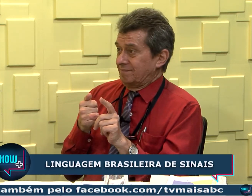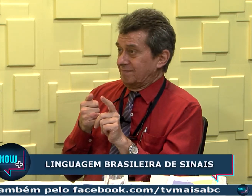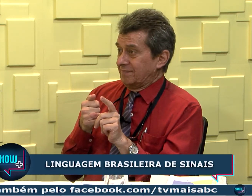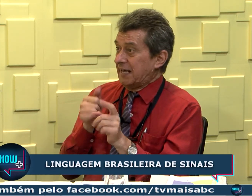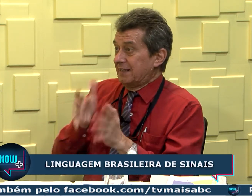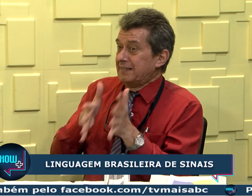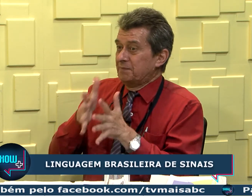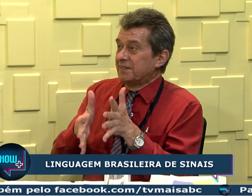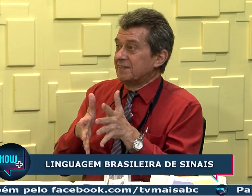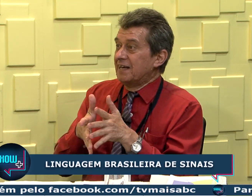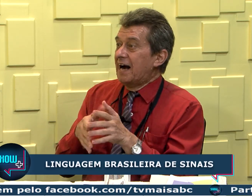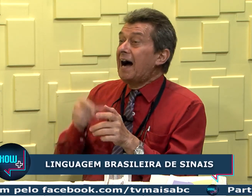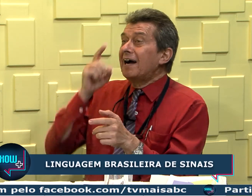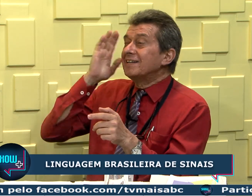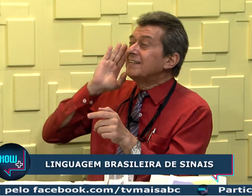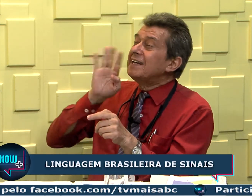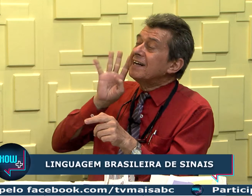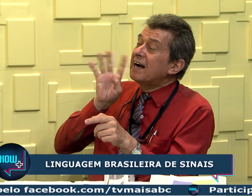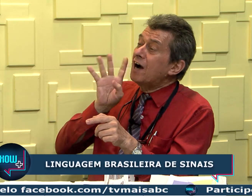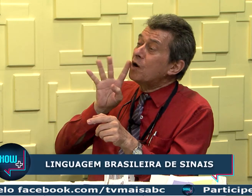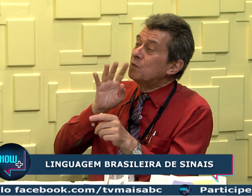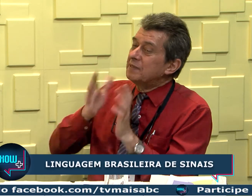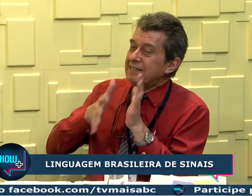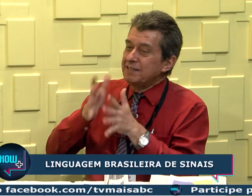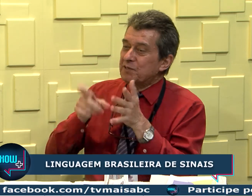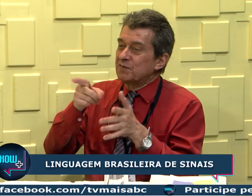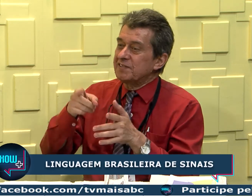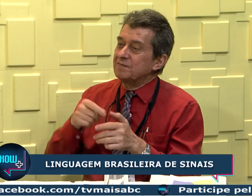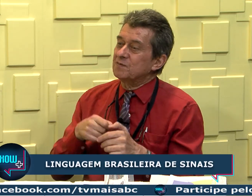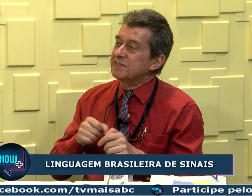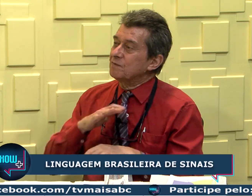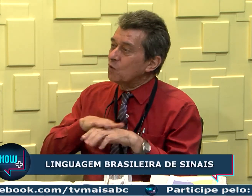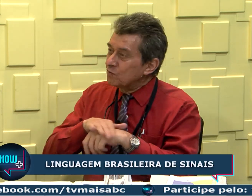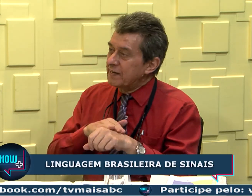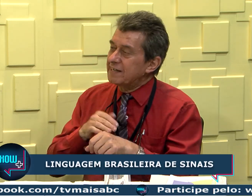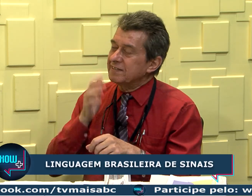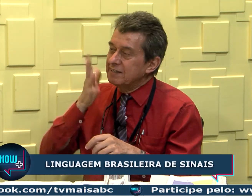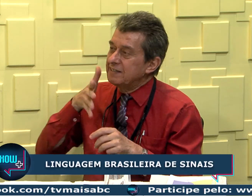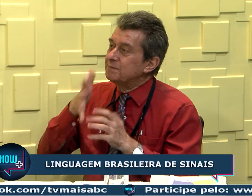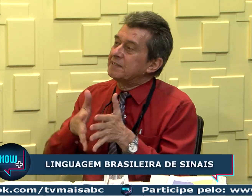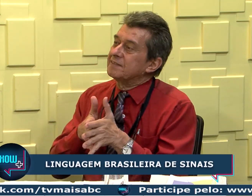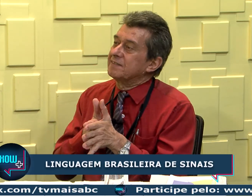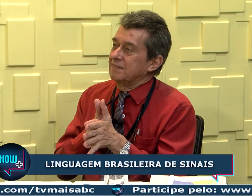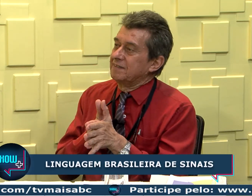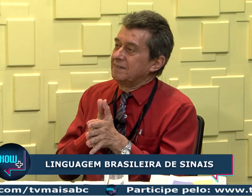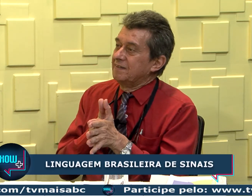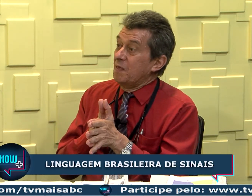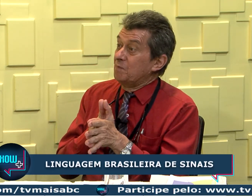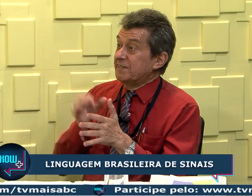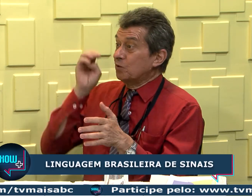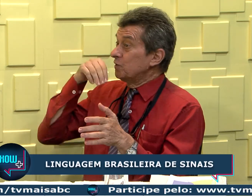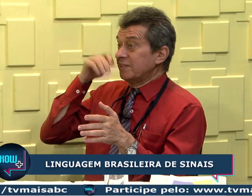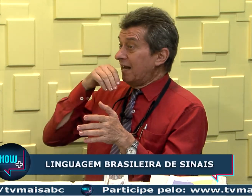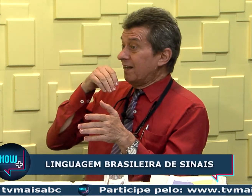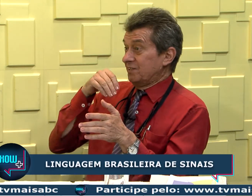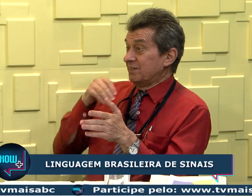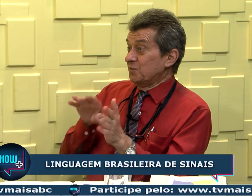libras a que legal libra você você conversa em libras mas a curiosidade então assim